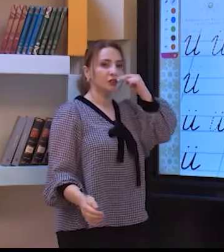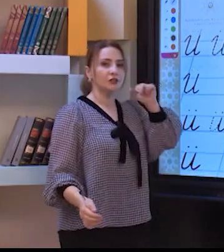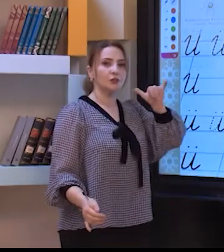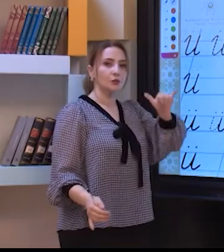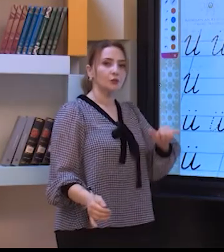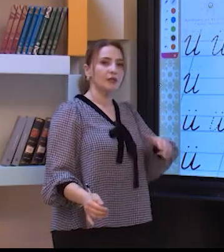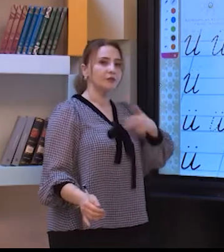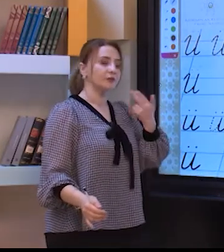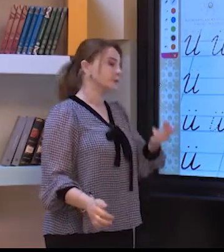Kiçik ü hərfi.